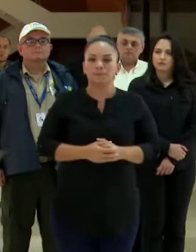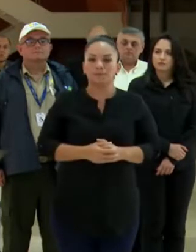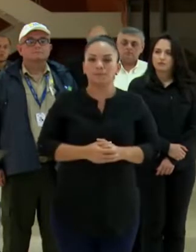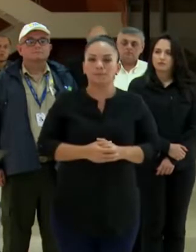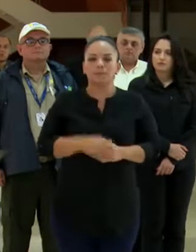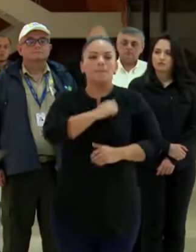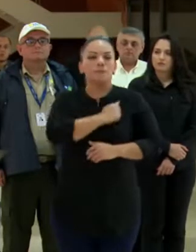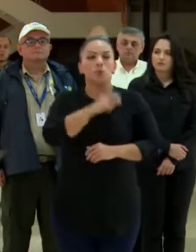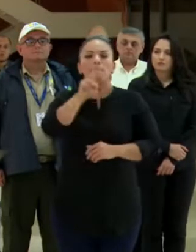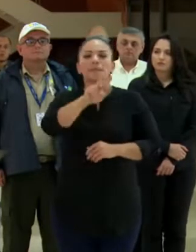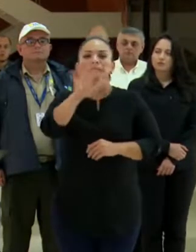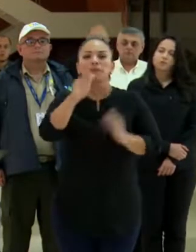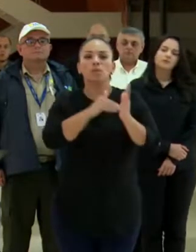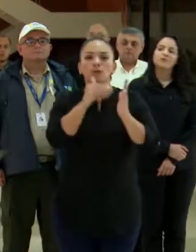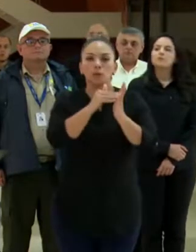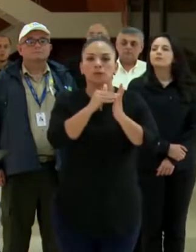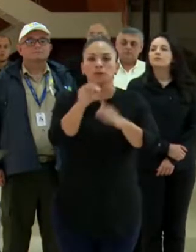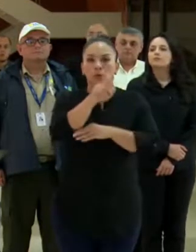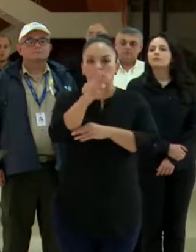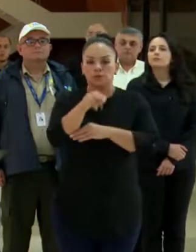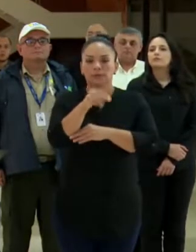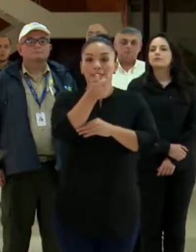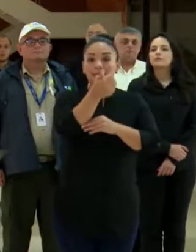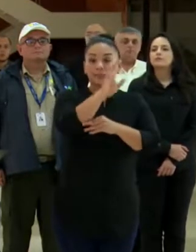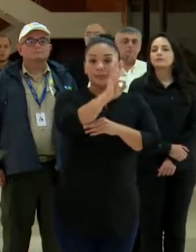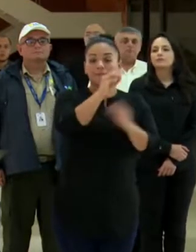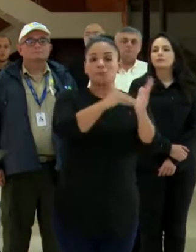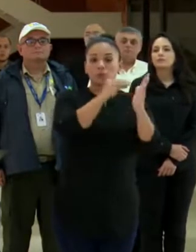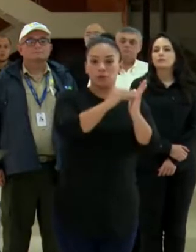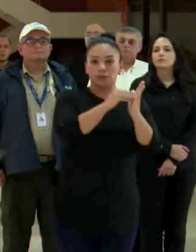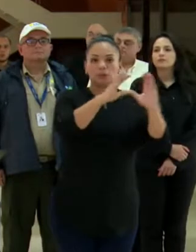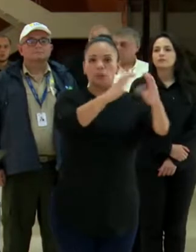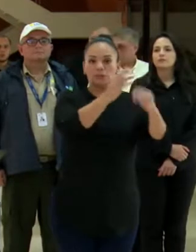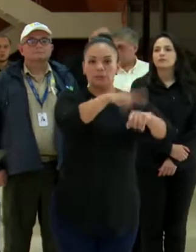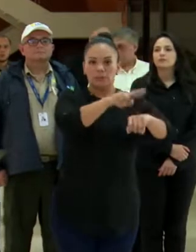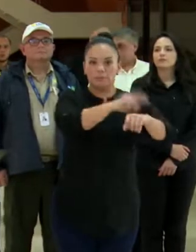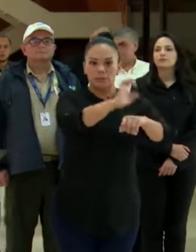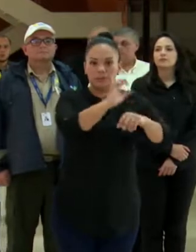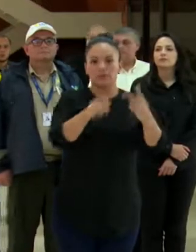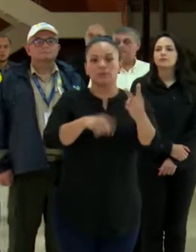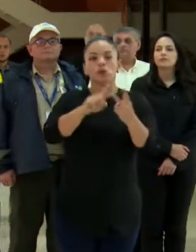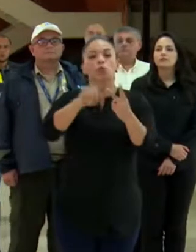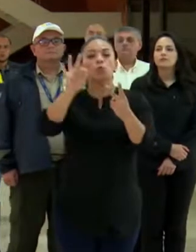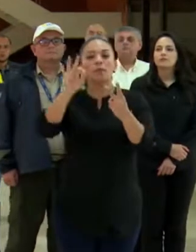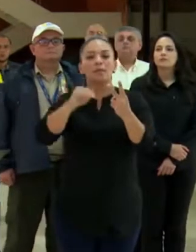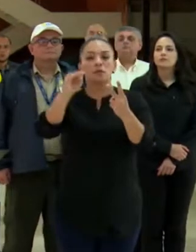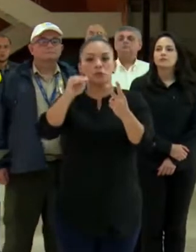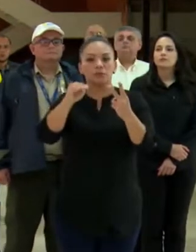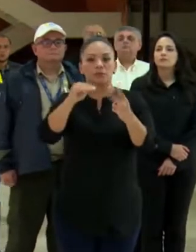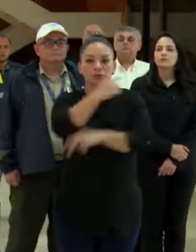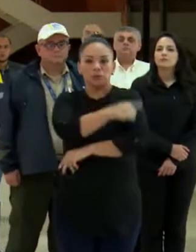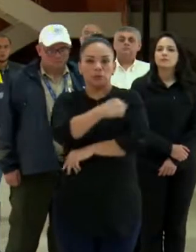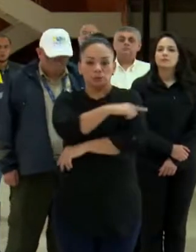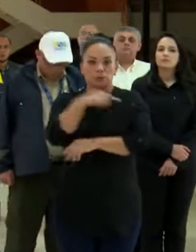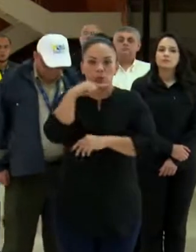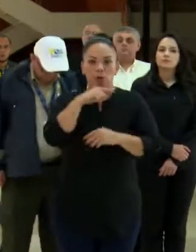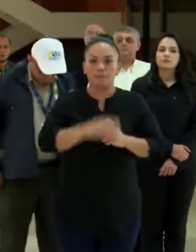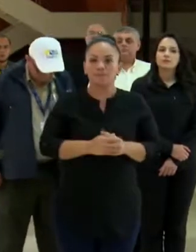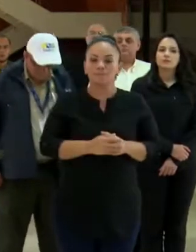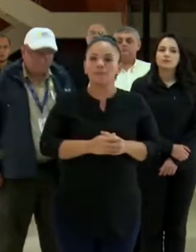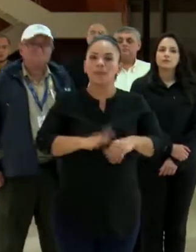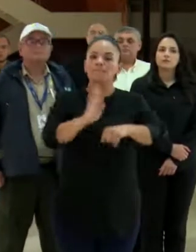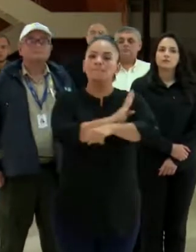Son 25 millones de colones, 16 millones para la Comisión Nacional de Emergencia y 9 millones para la Cruz Roja. El